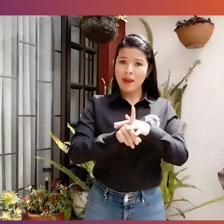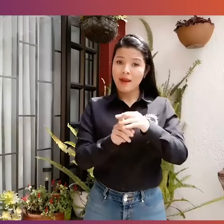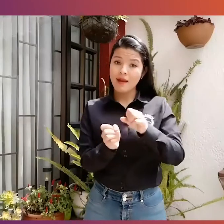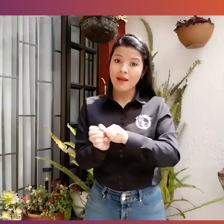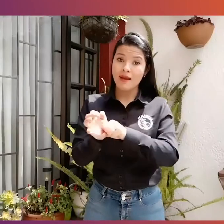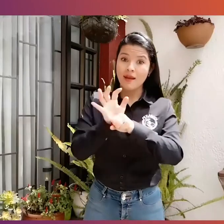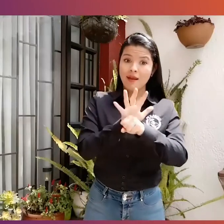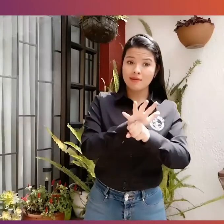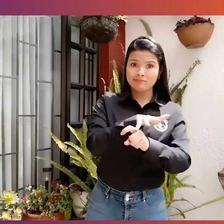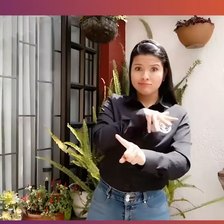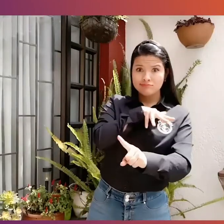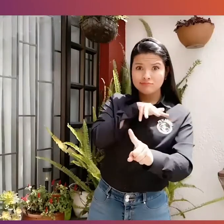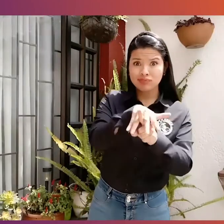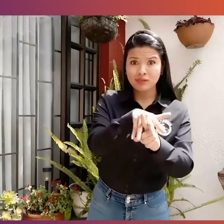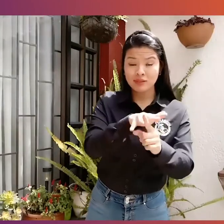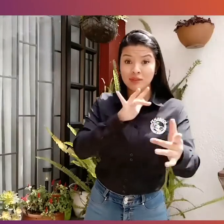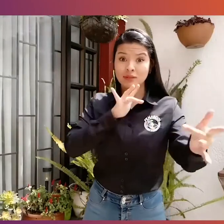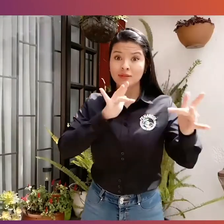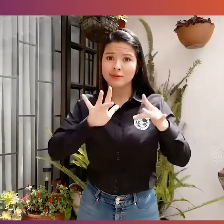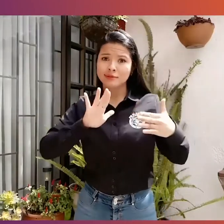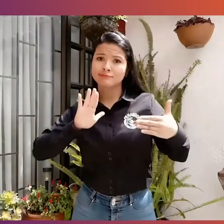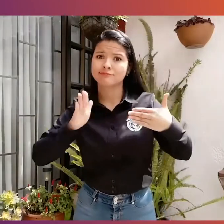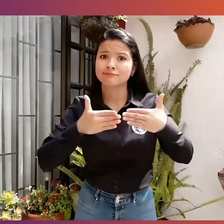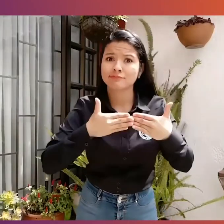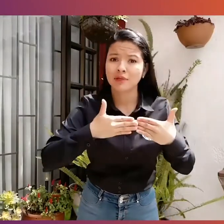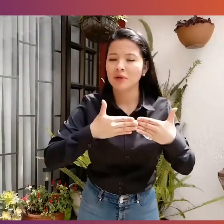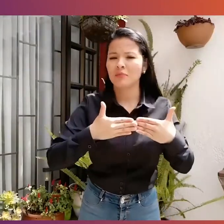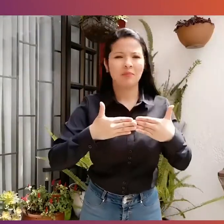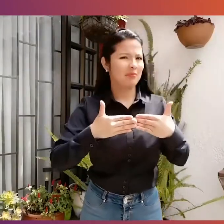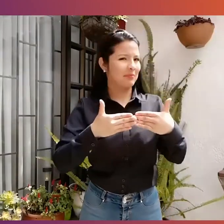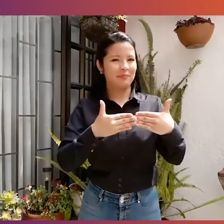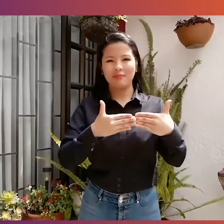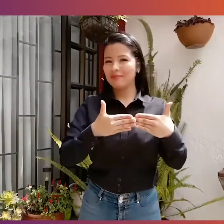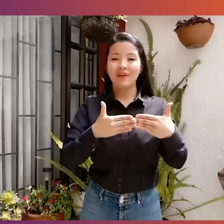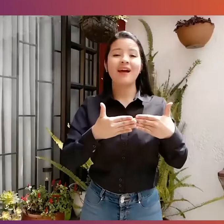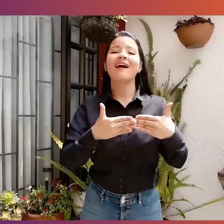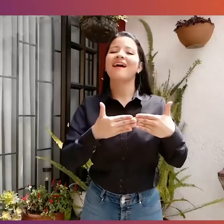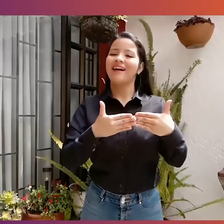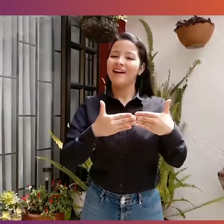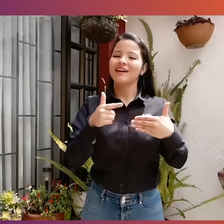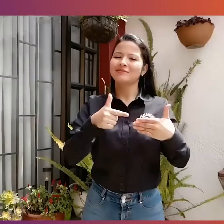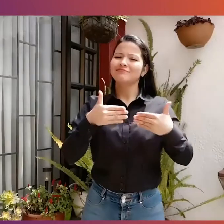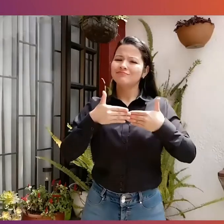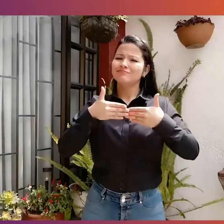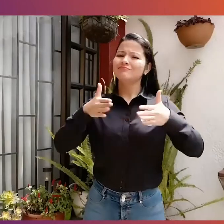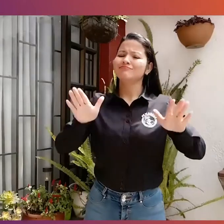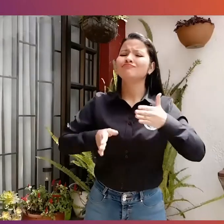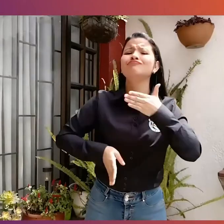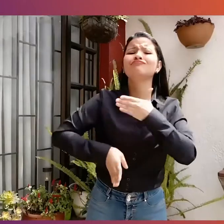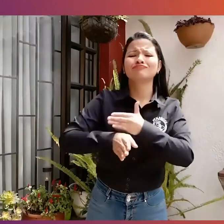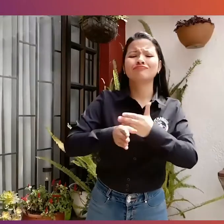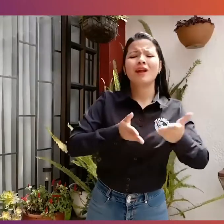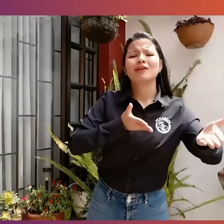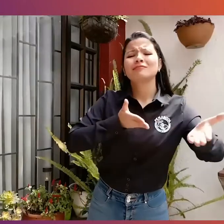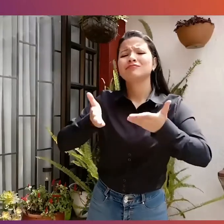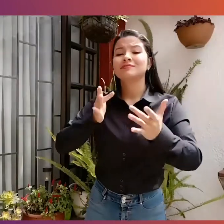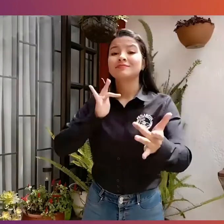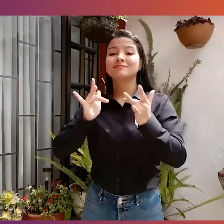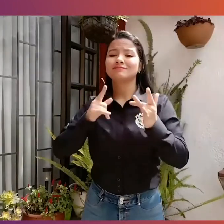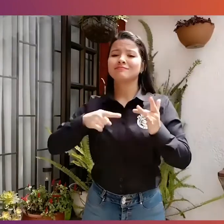Afortunadamente, a la llegada del COVID-19, el centro de relevo no tuvo necesidad de cerrar sus servicios. Por el contrario, seguimos operando de